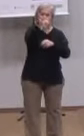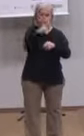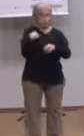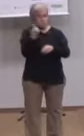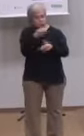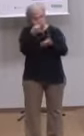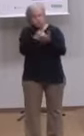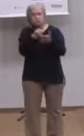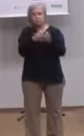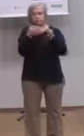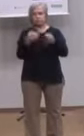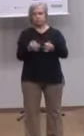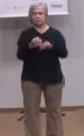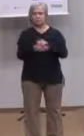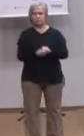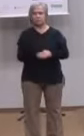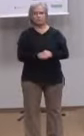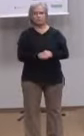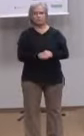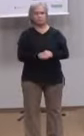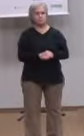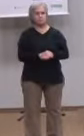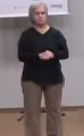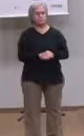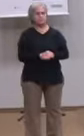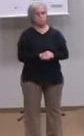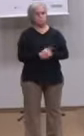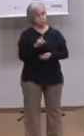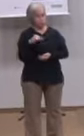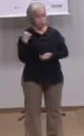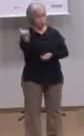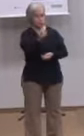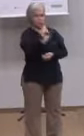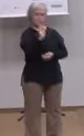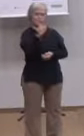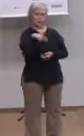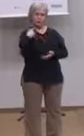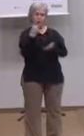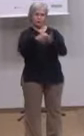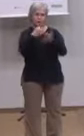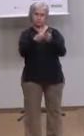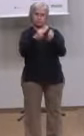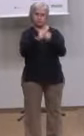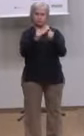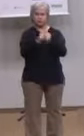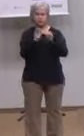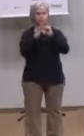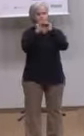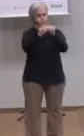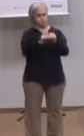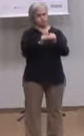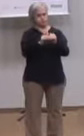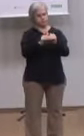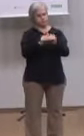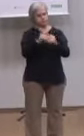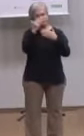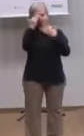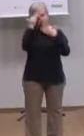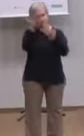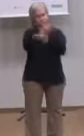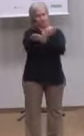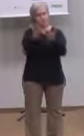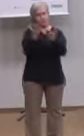exclusivamente de A, B, C. Depende exclusivamente da gente. A gente se posicionar. Eu